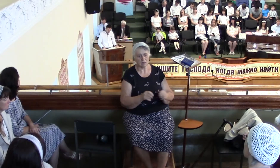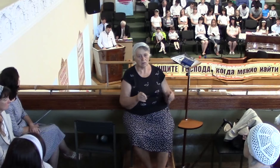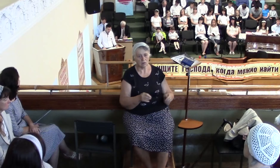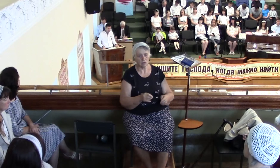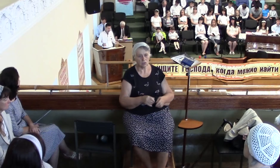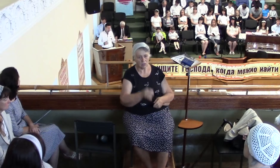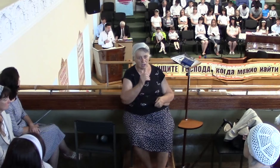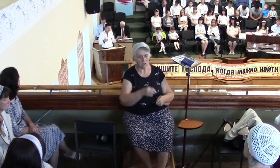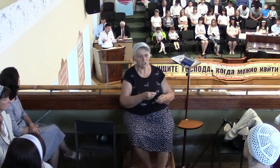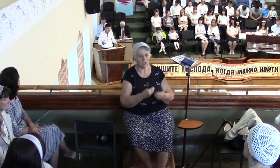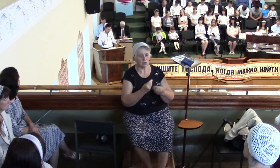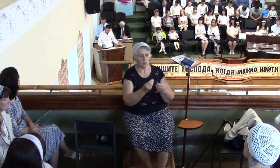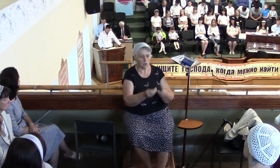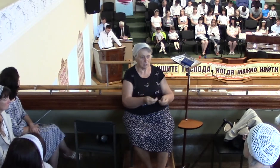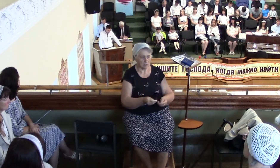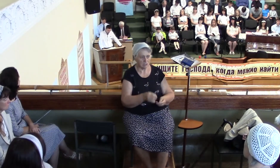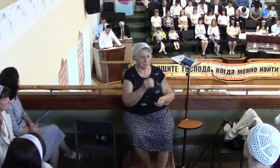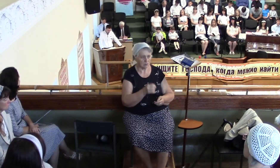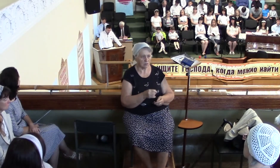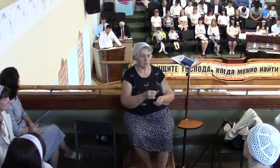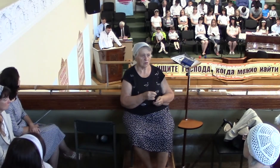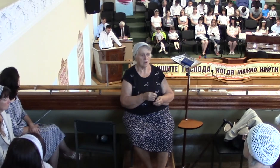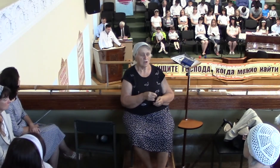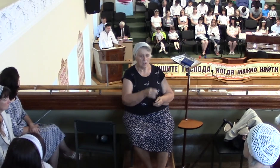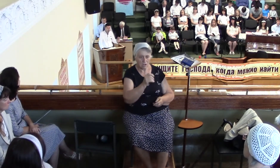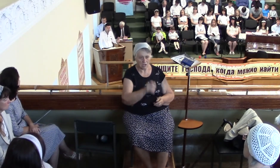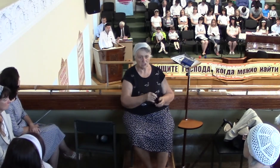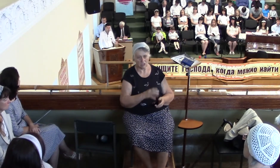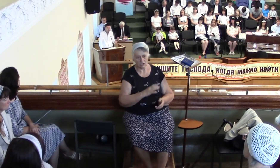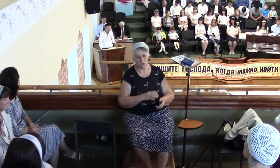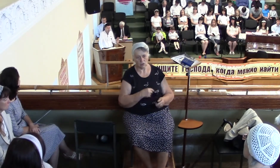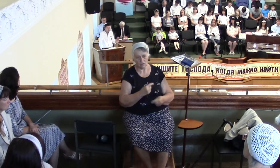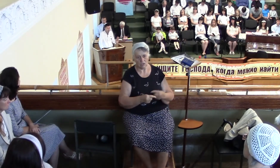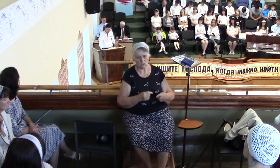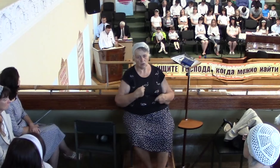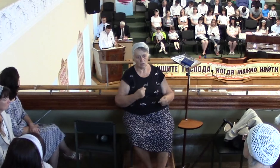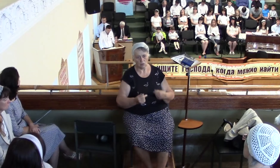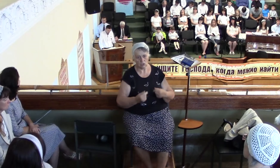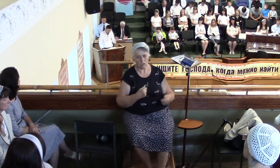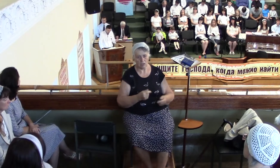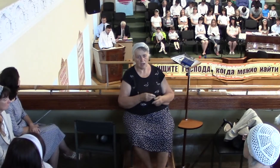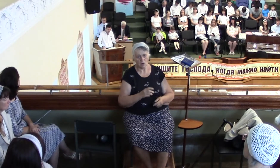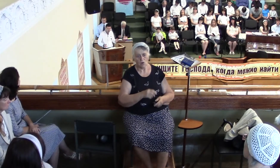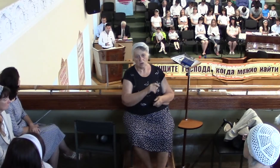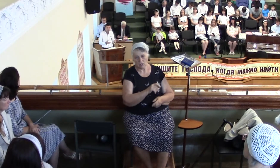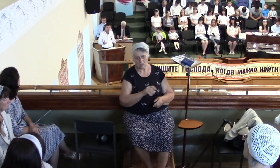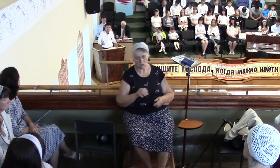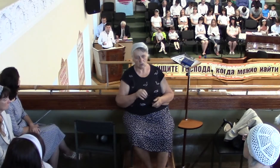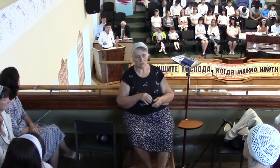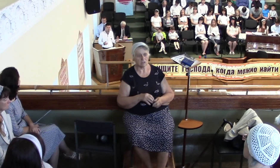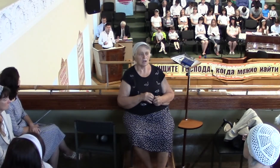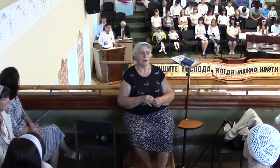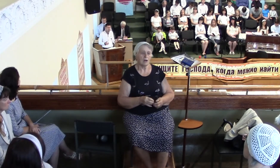продан греху, он обречен на смерть, его ожидает вечное мучение. Но Христос своей смертью внес достойную плату для